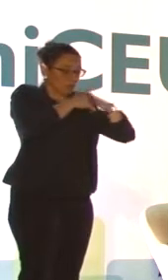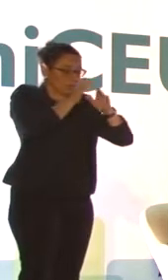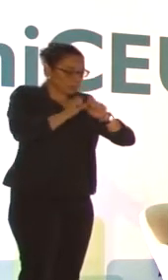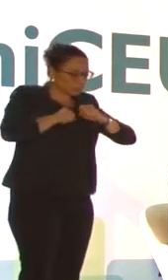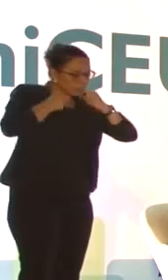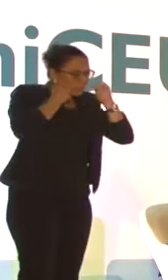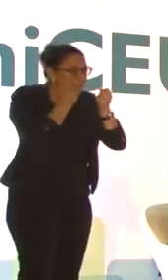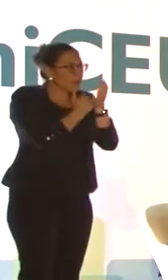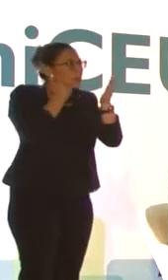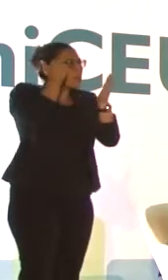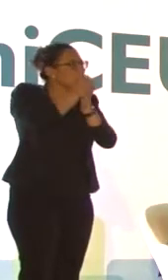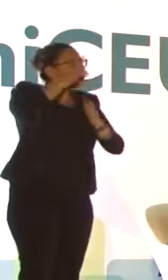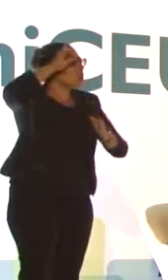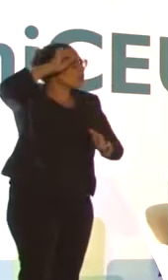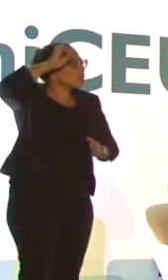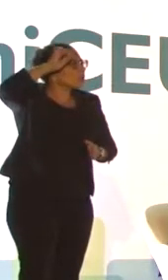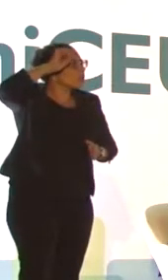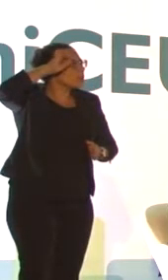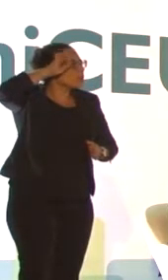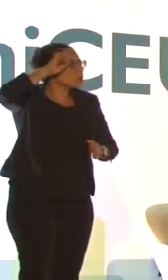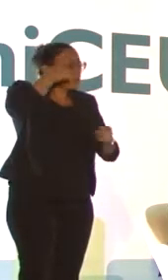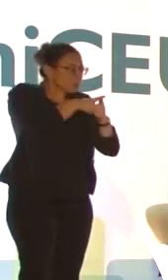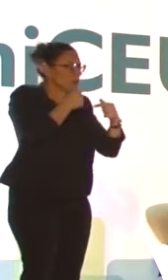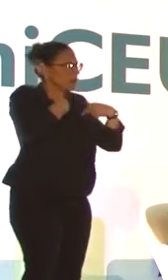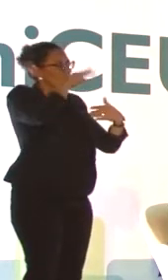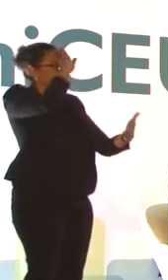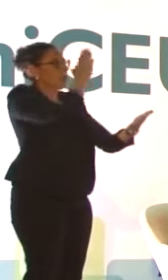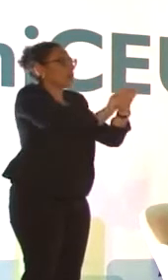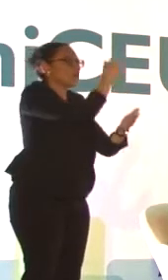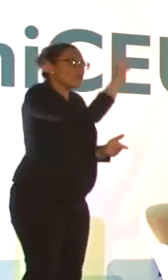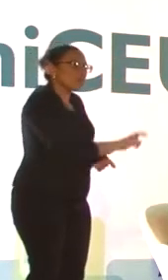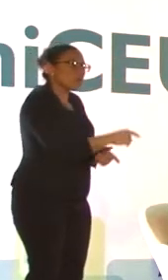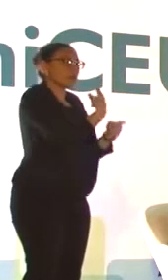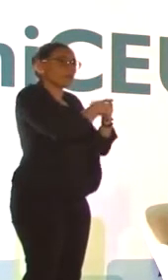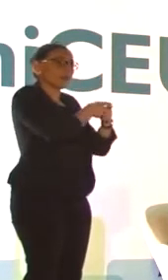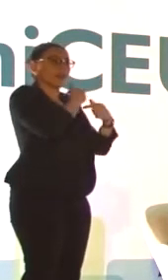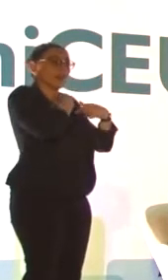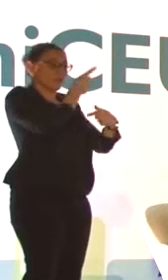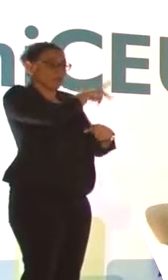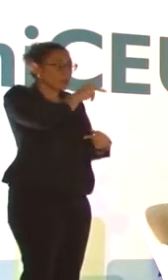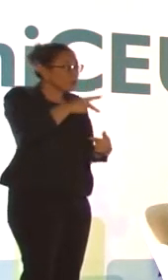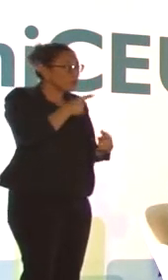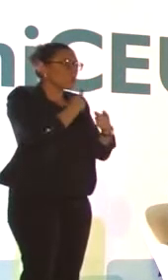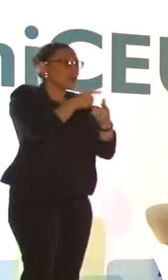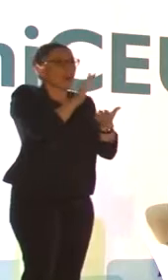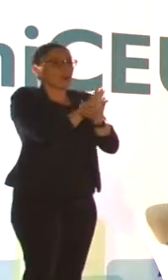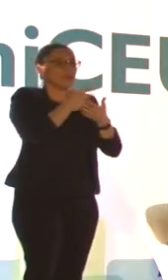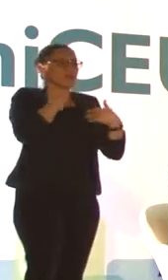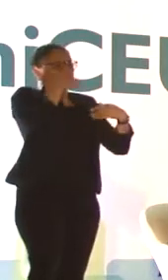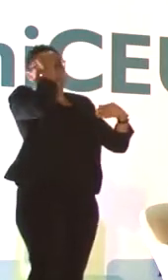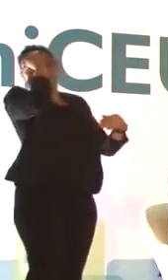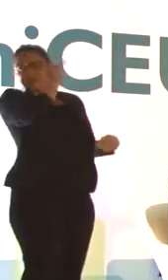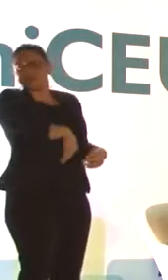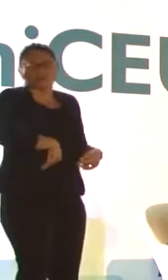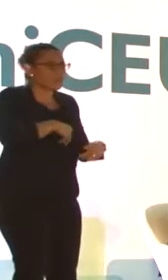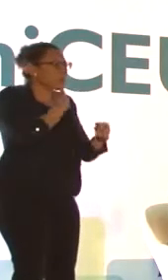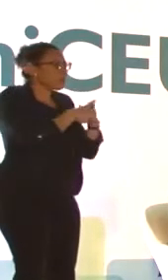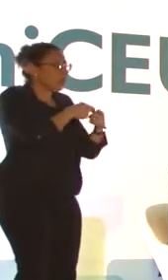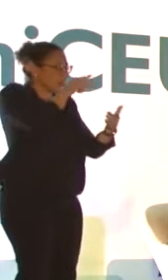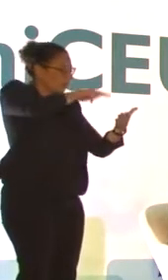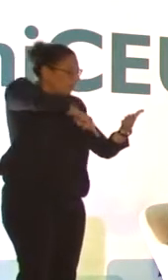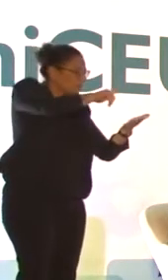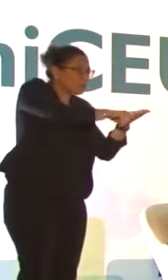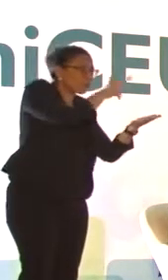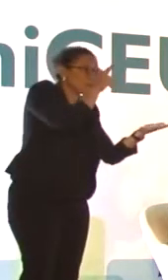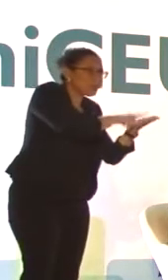professor melhor a cada dia, porque eu acredito no ser humano, senão eu não seria professor. Tem gente que não acredita mais no ser humano, que lê tanta notícia,